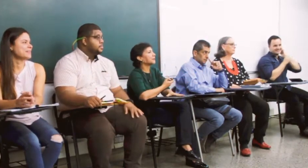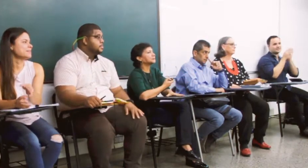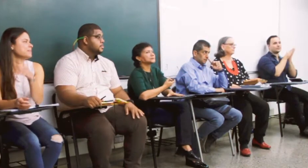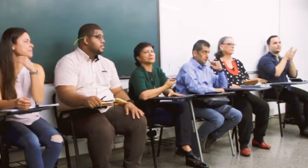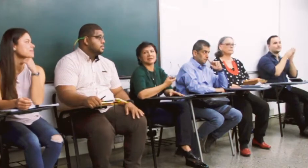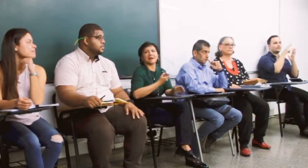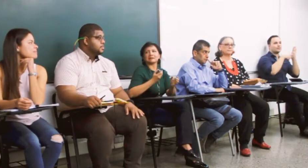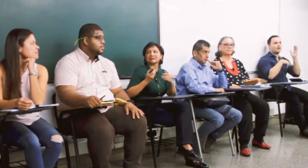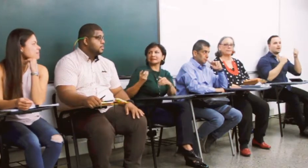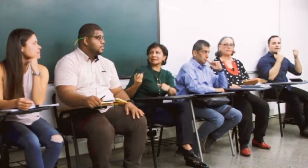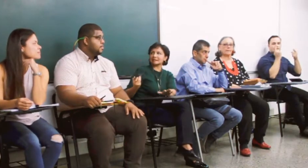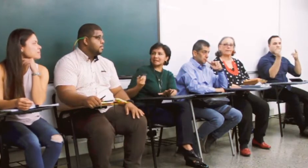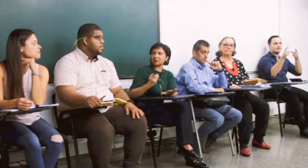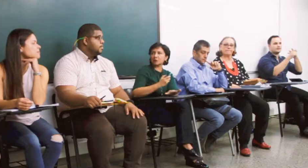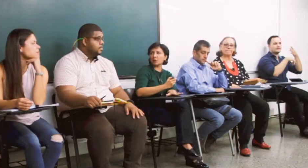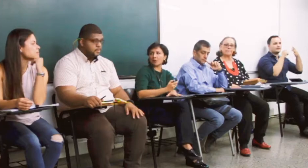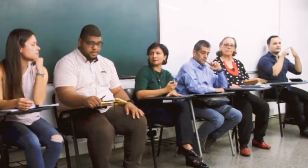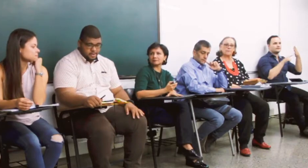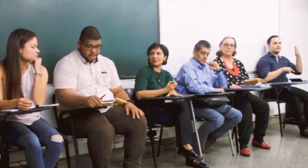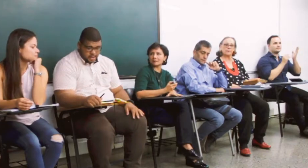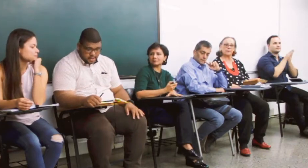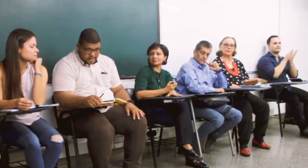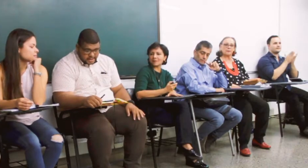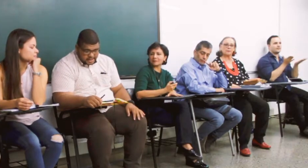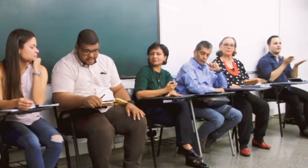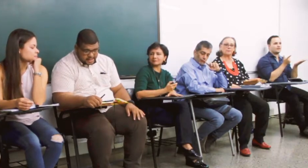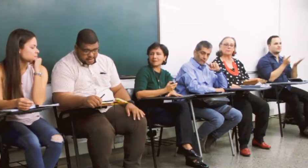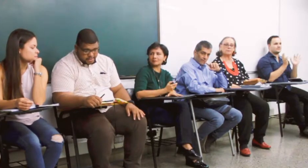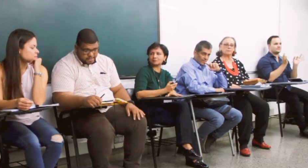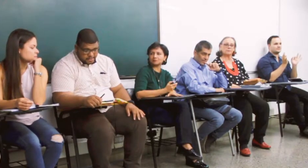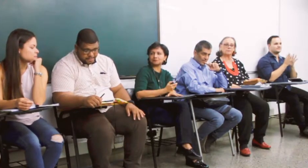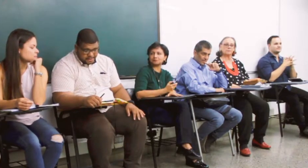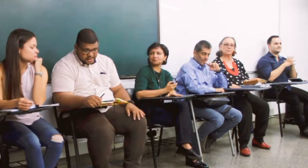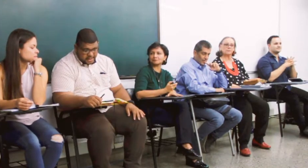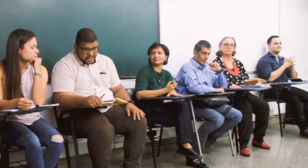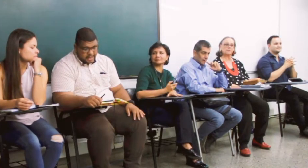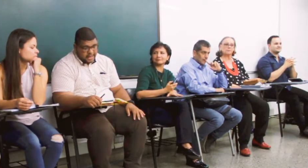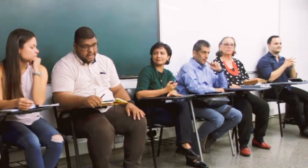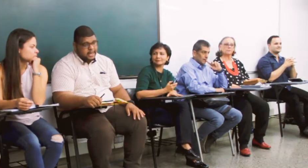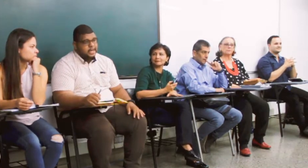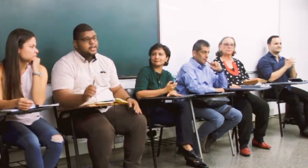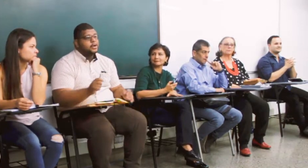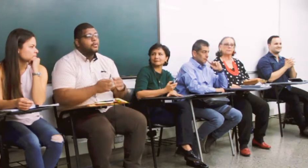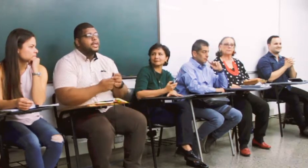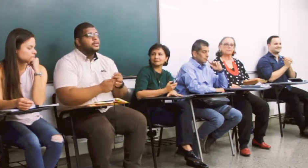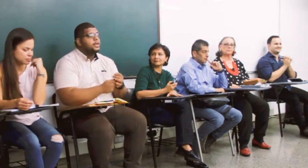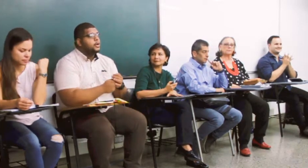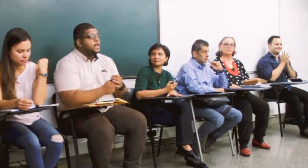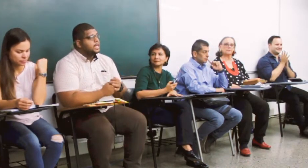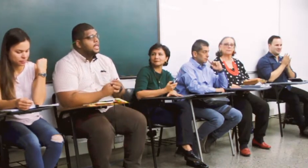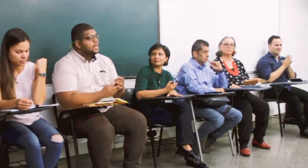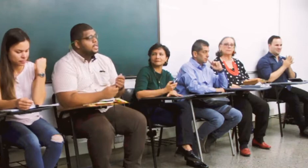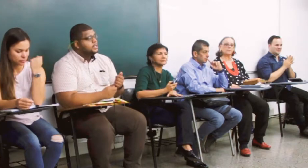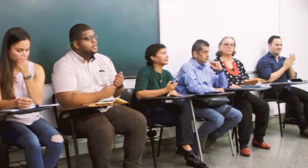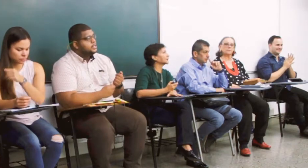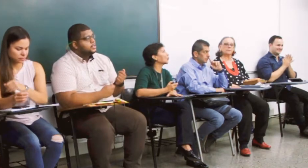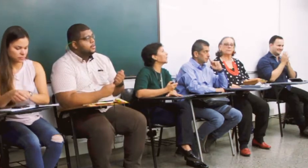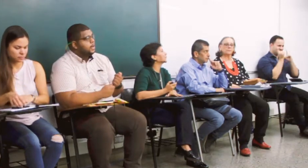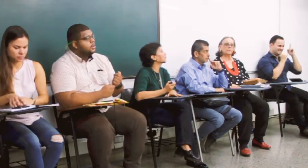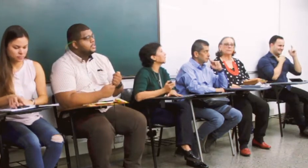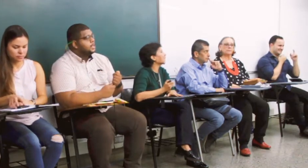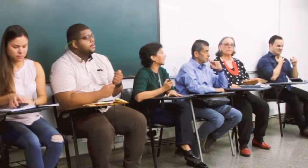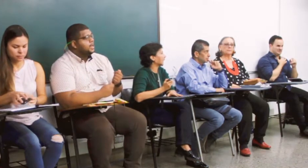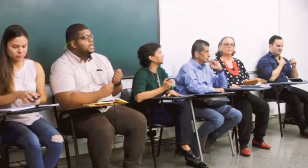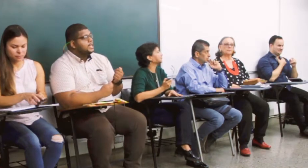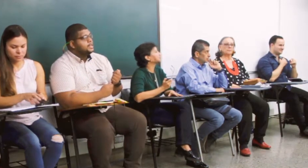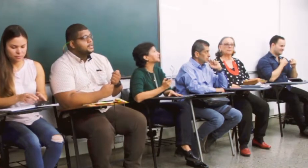Listo. Tercer grupo. Tercer grupo, el documento de Oracle.